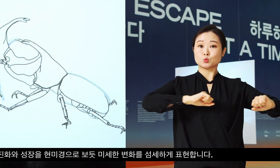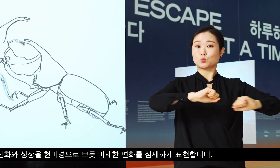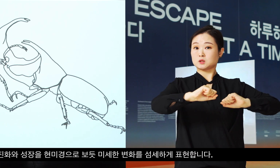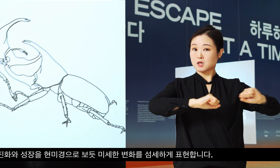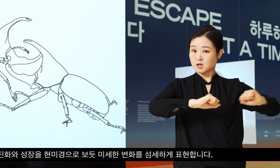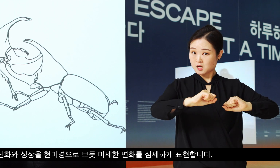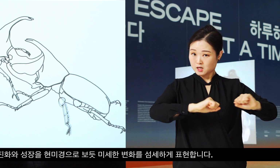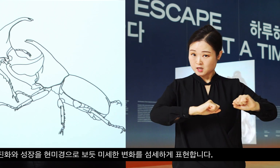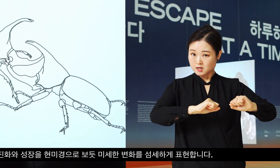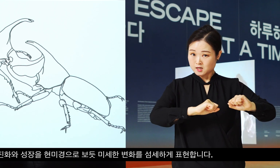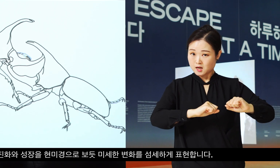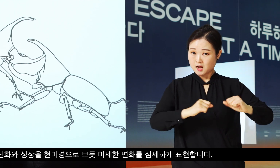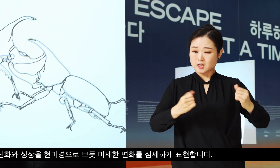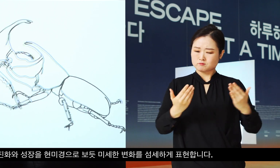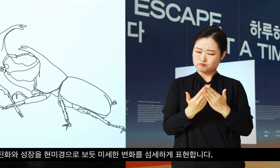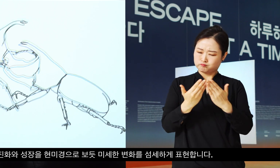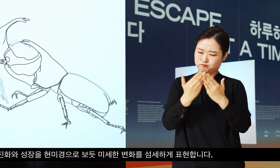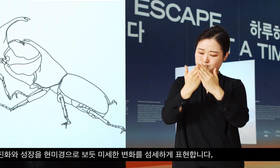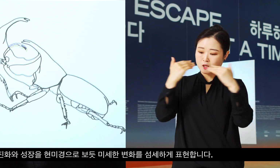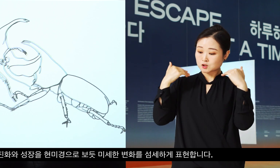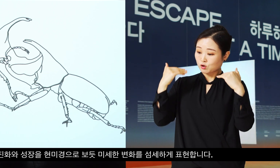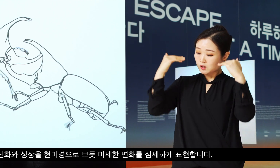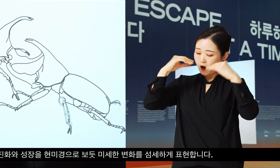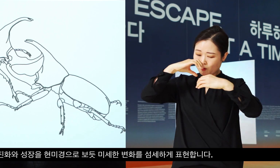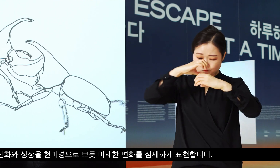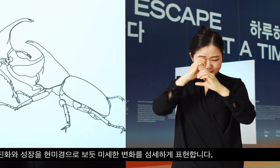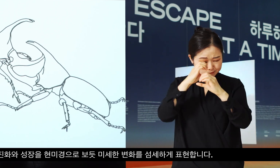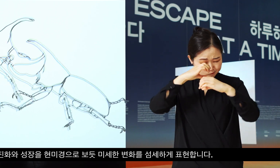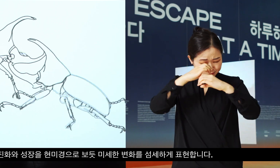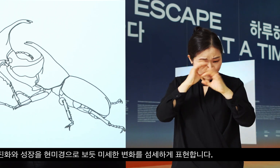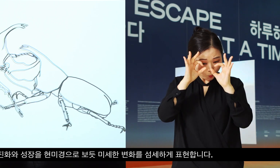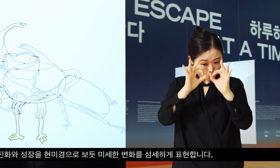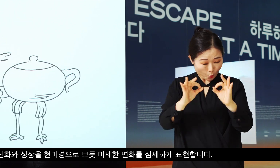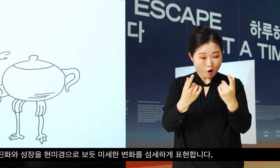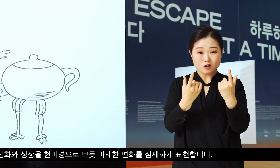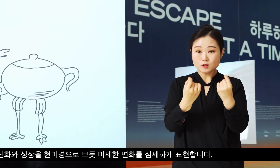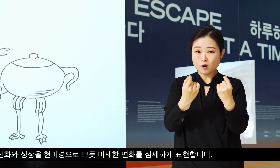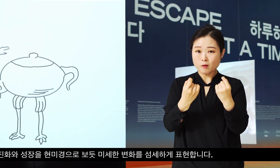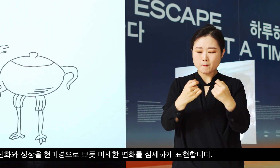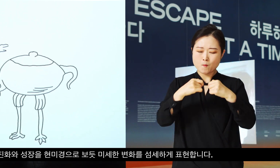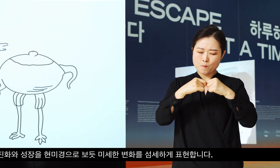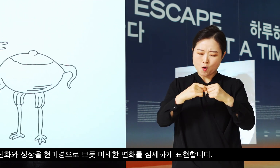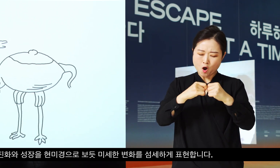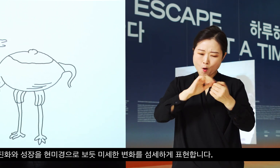진화와 성장을 현미경으로 보듯 미세한 변화를 섬세하게 표현합니다.